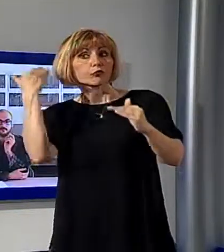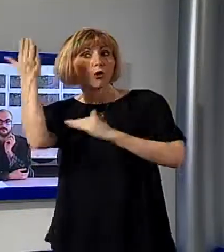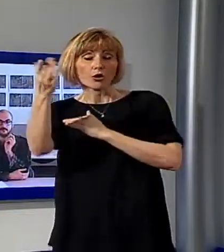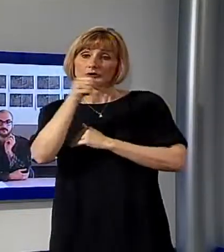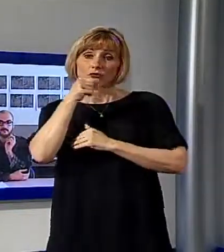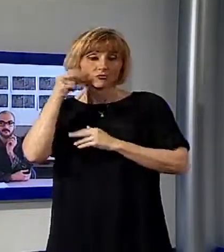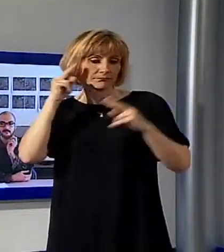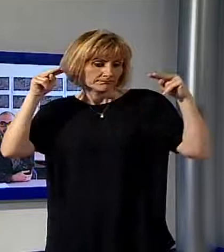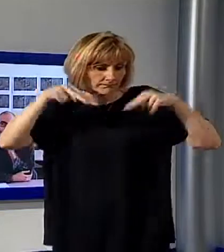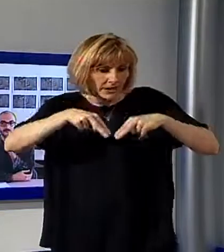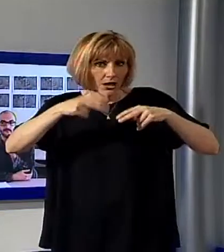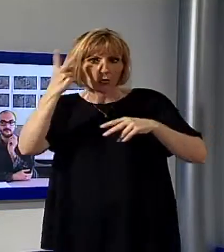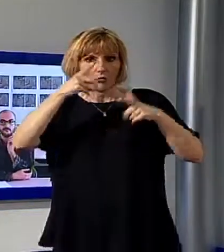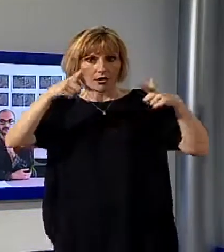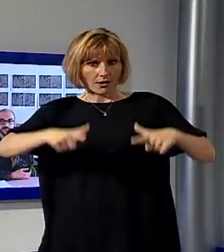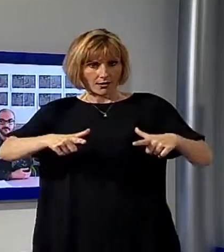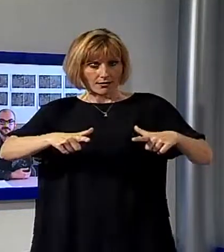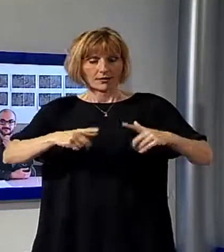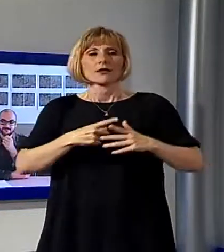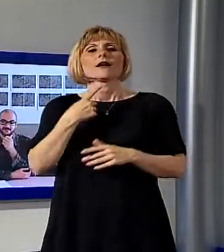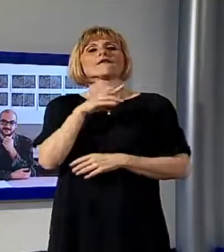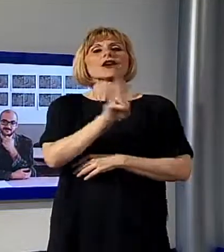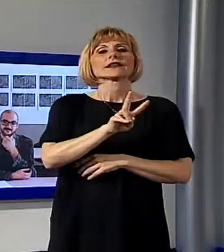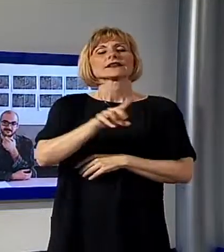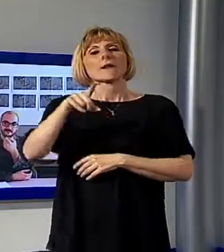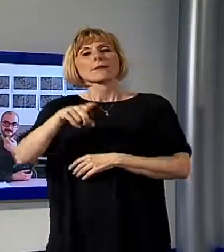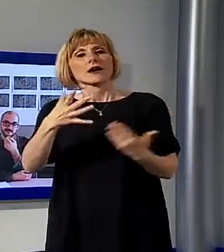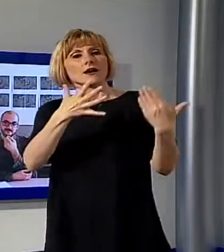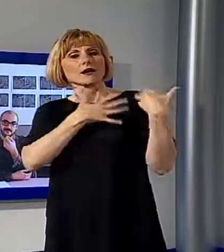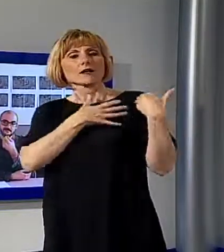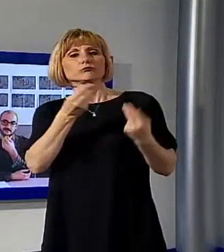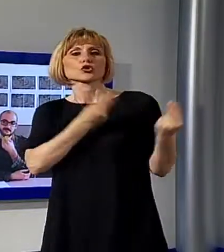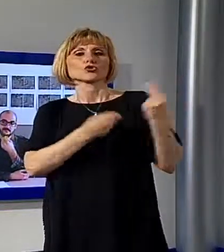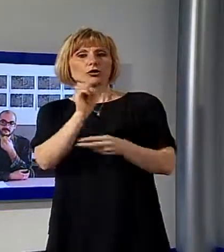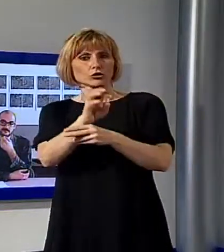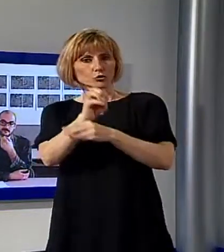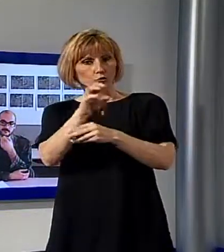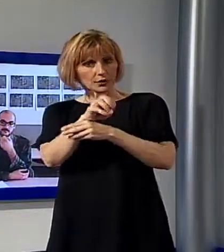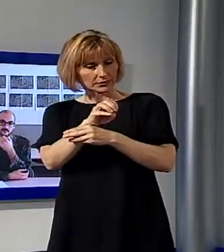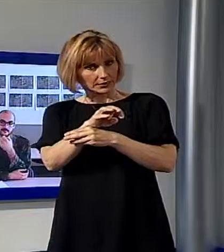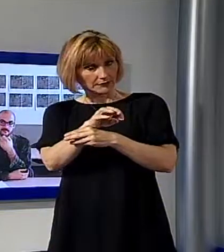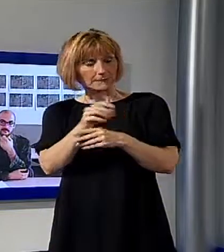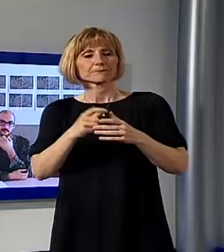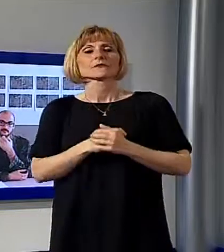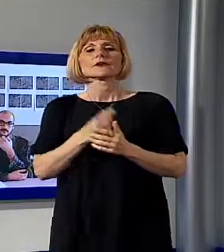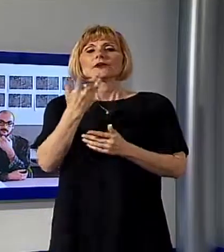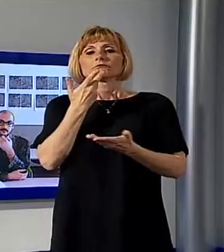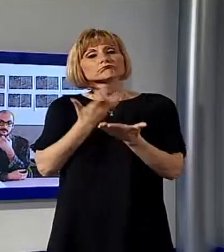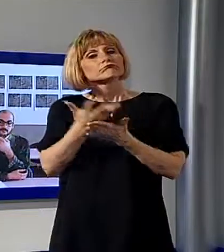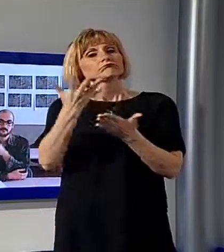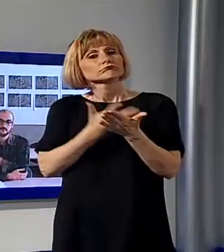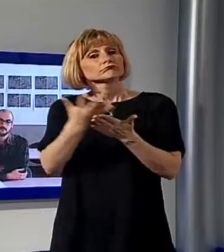confini. Ad esempio, Valentina Pagliai, responsabile dei progetti educativi del Kennedy Human Rights Europe, ha parlato